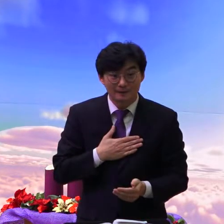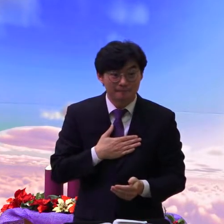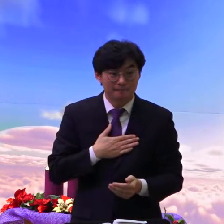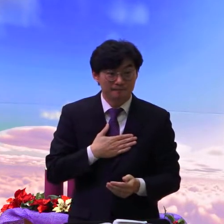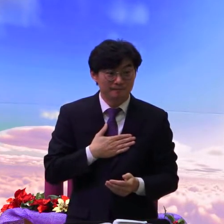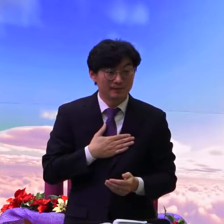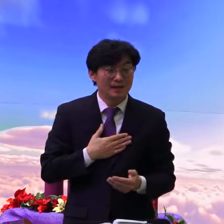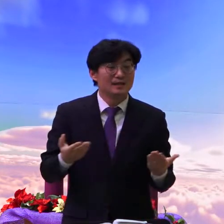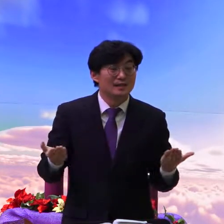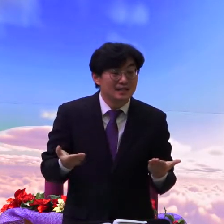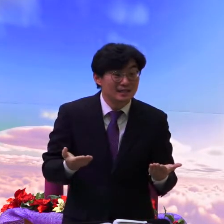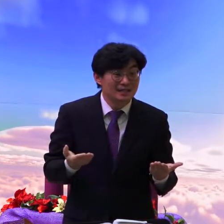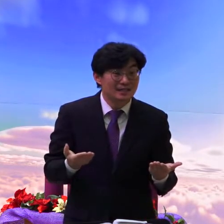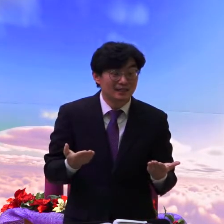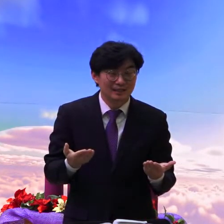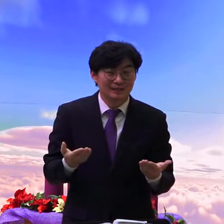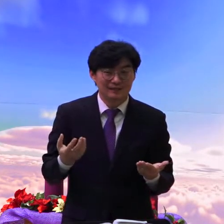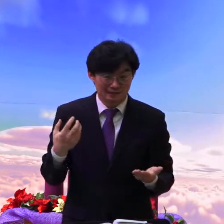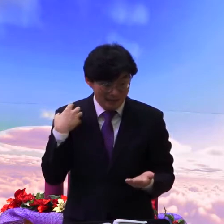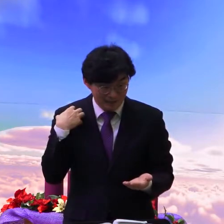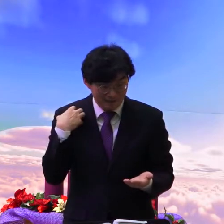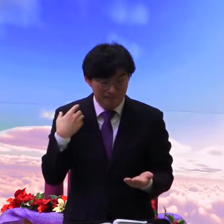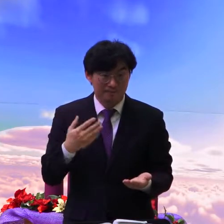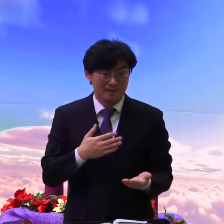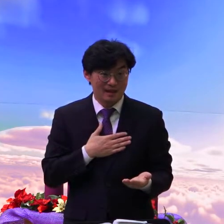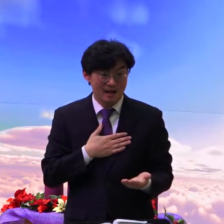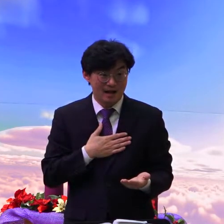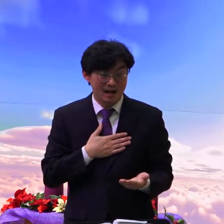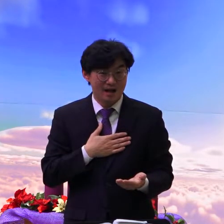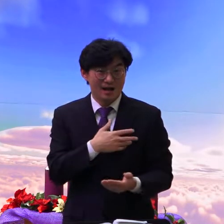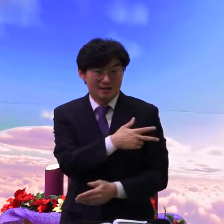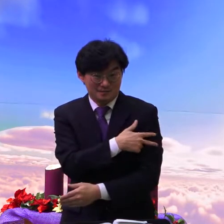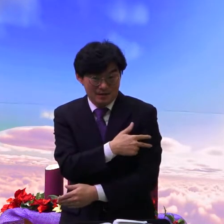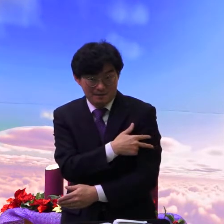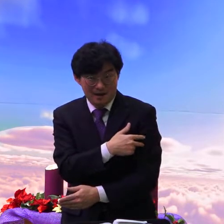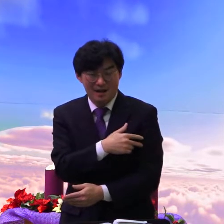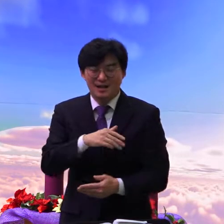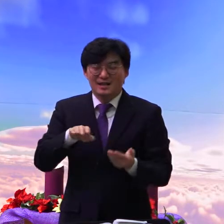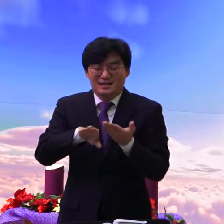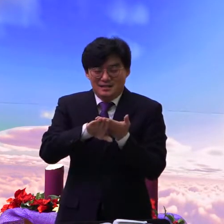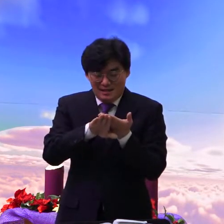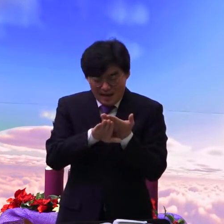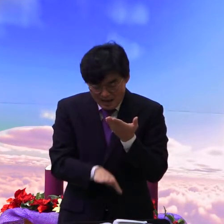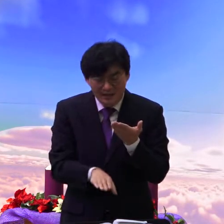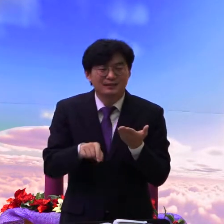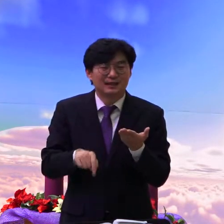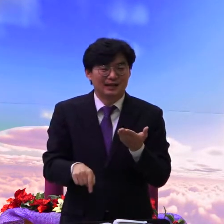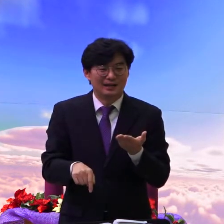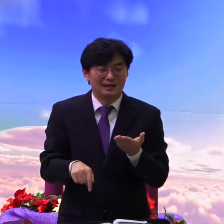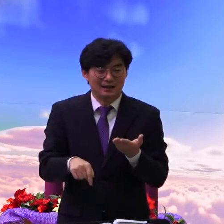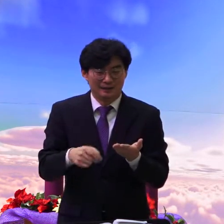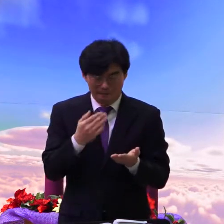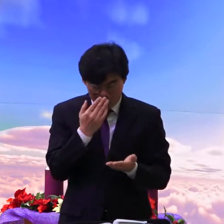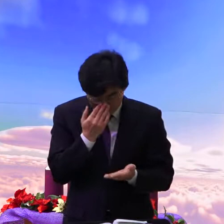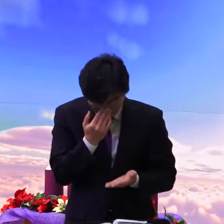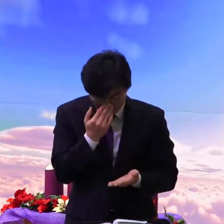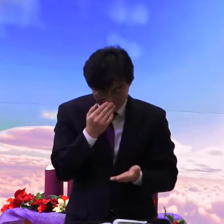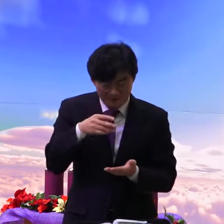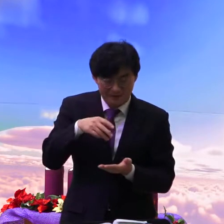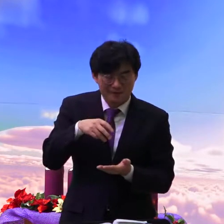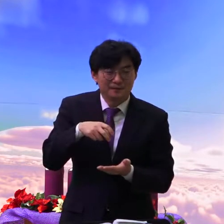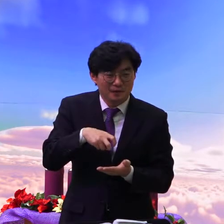자리, 바울처럼 모든 성도 중에 가장 작은 자보다 더 작다는 그런 신앙의